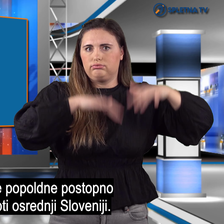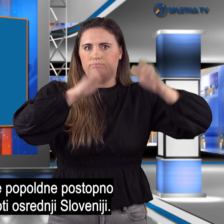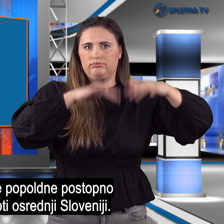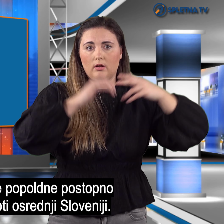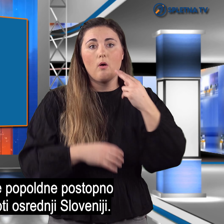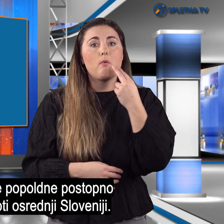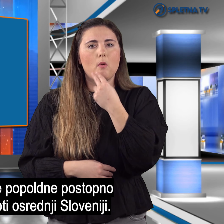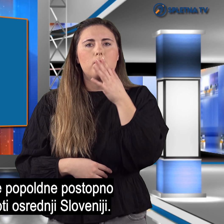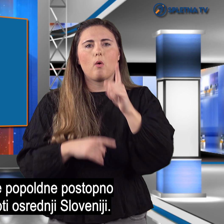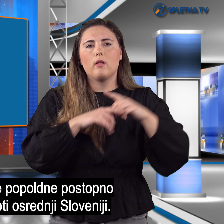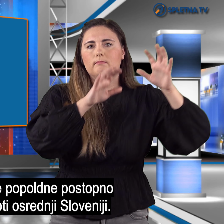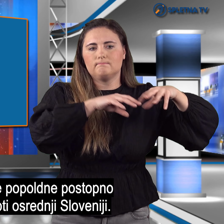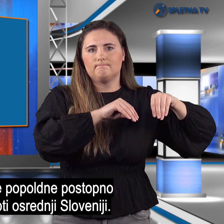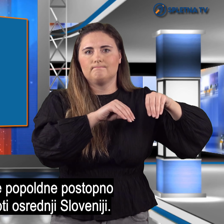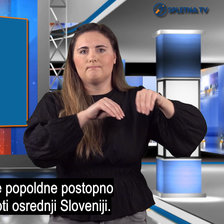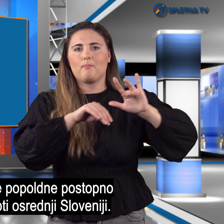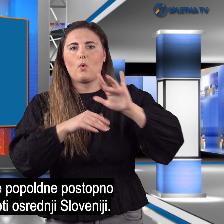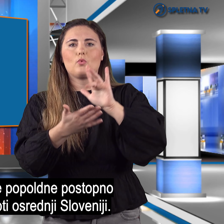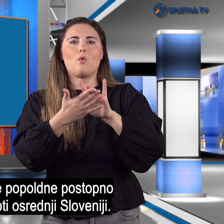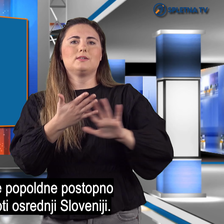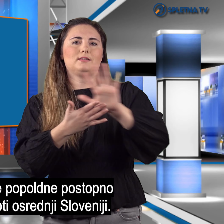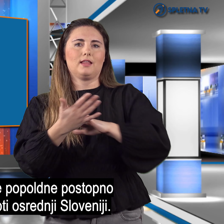postopno pomikale proti osrednji Sloveniji.